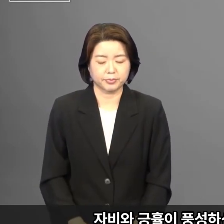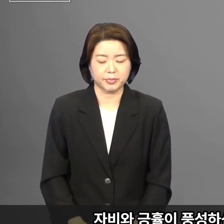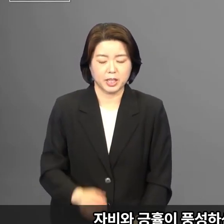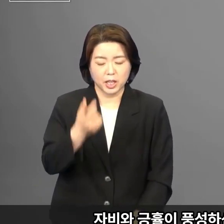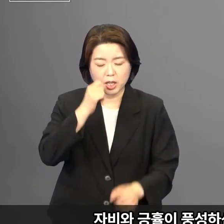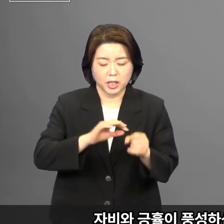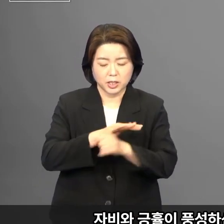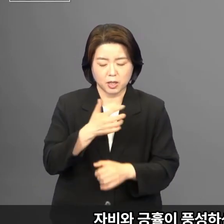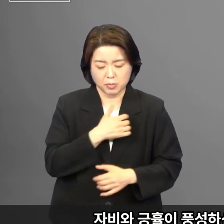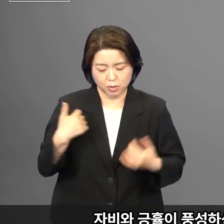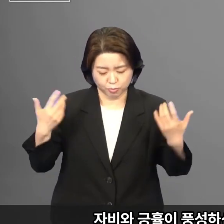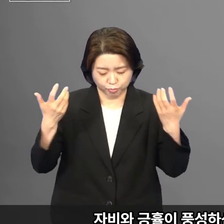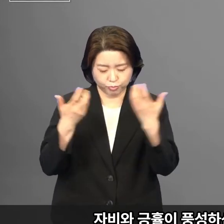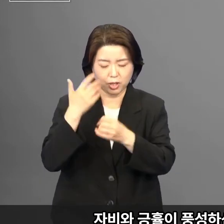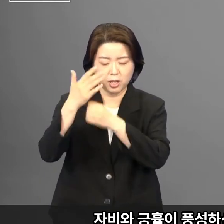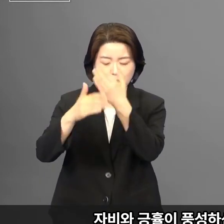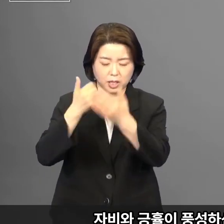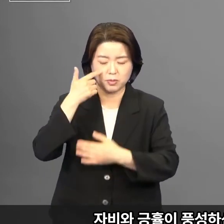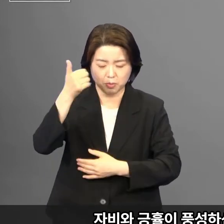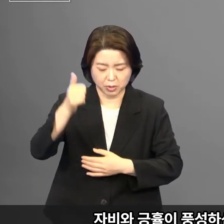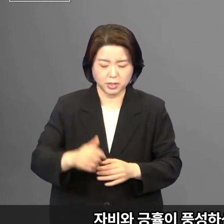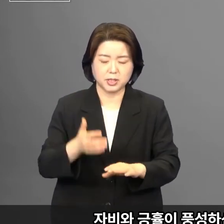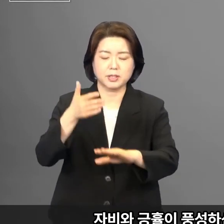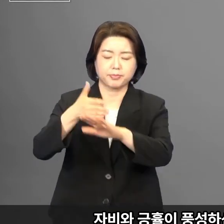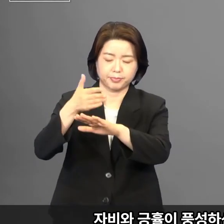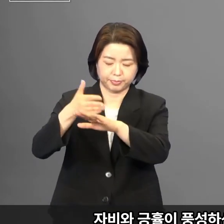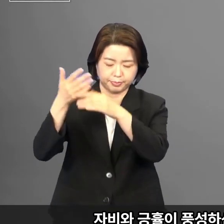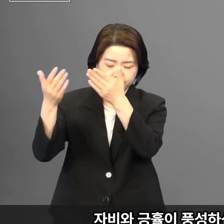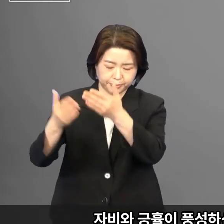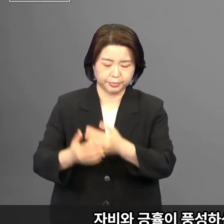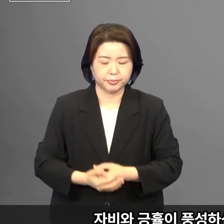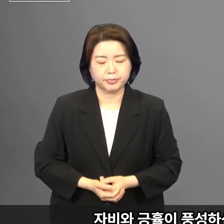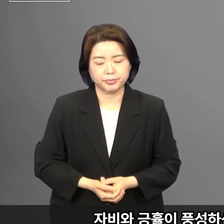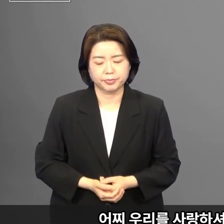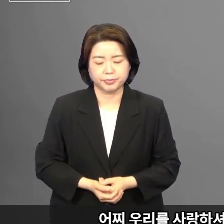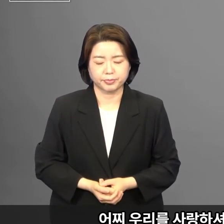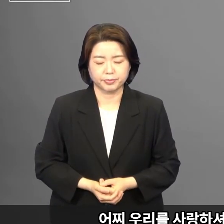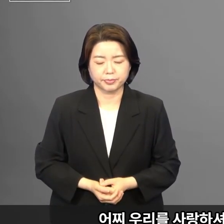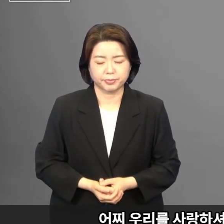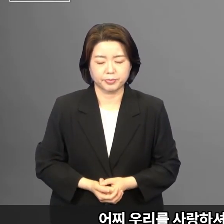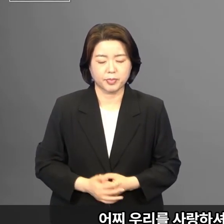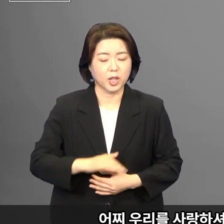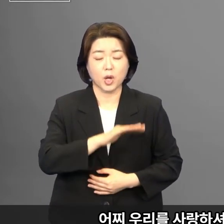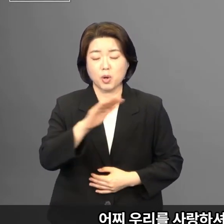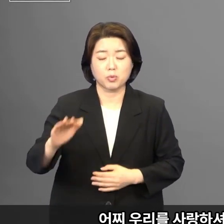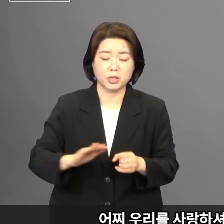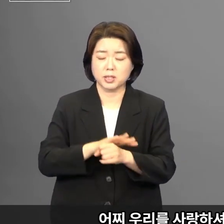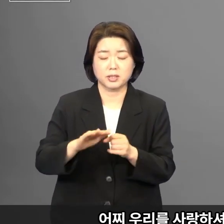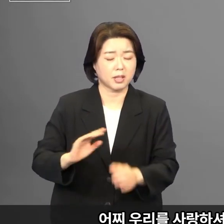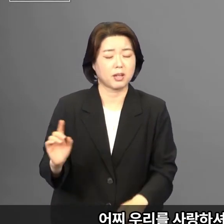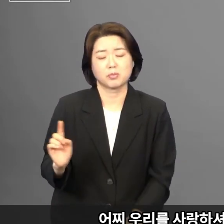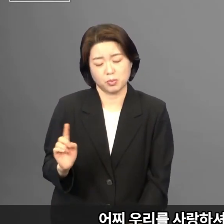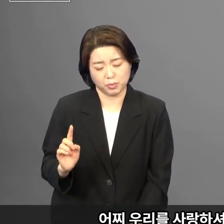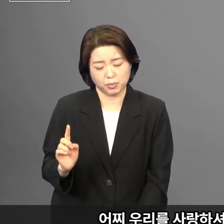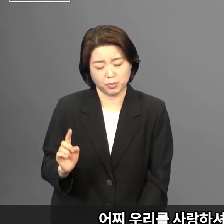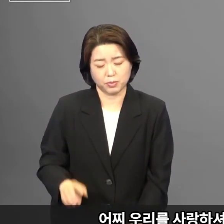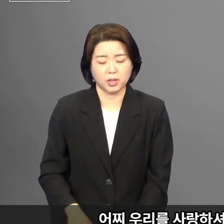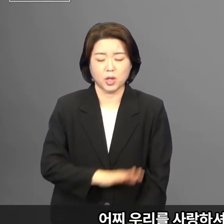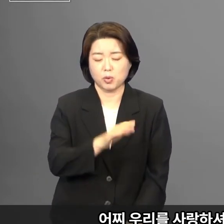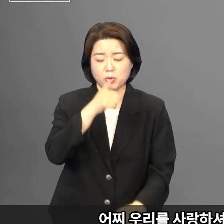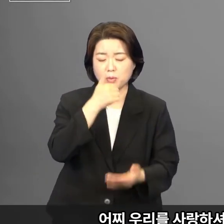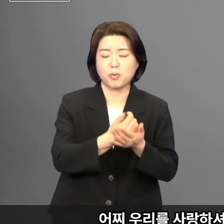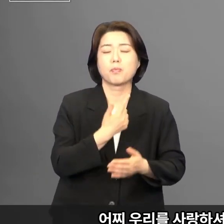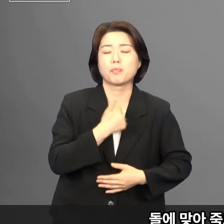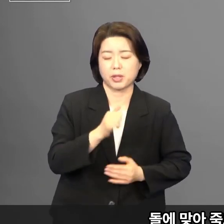자비와 긍휼이 풍성하신 아버지 하나님, 감사합니다. 어찌 우리를 사랑하셔서 우리가